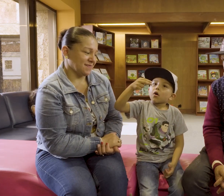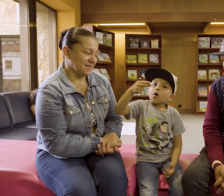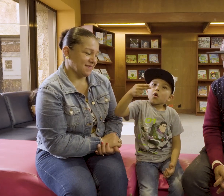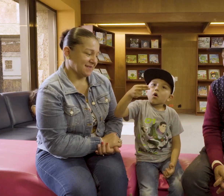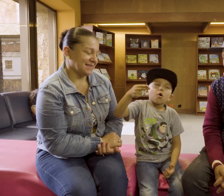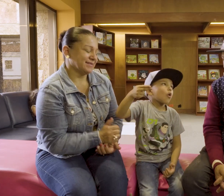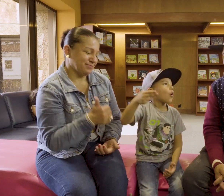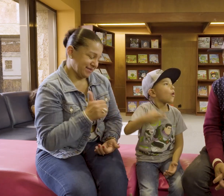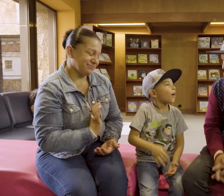John.